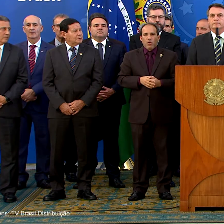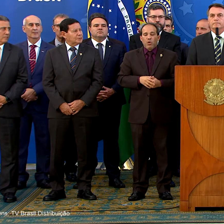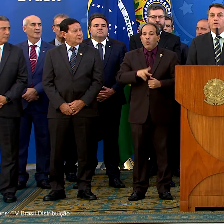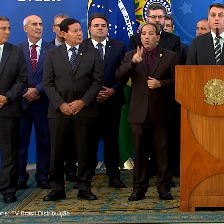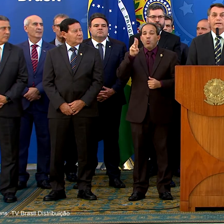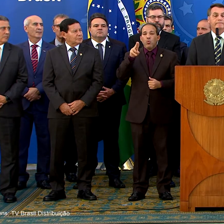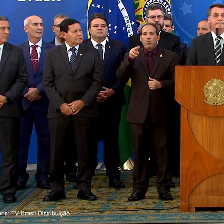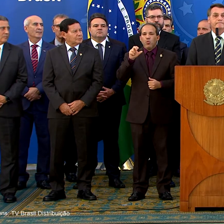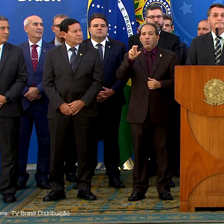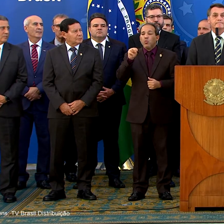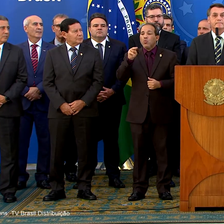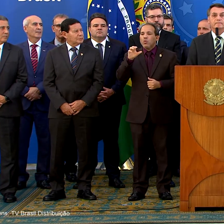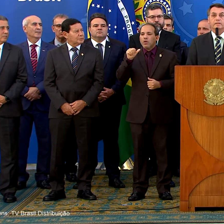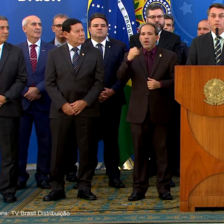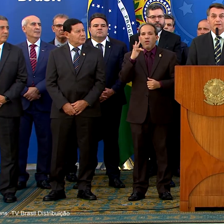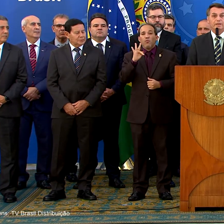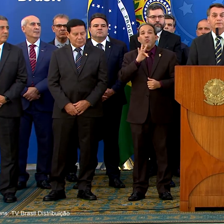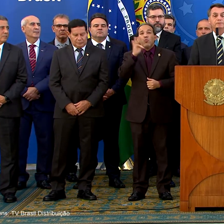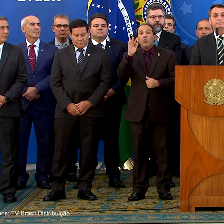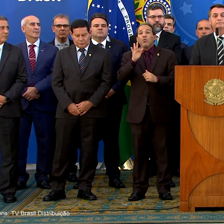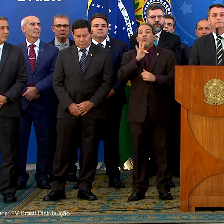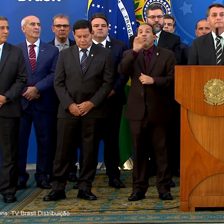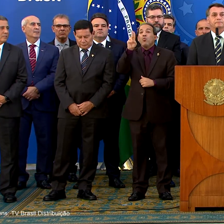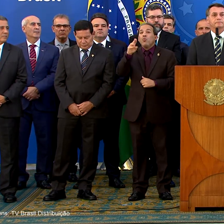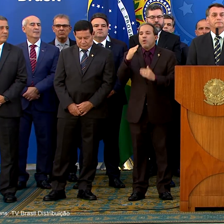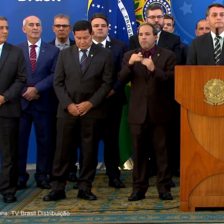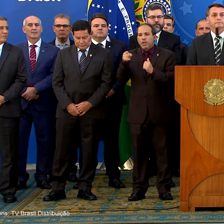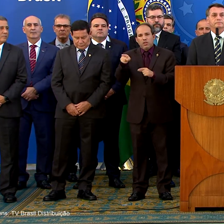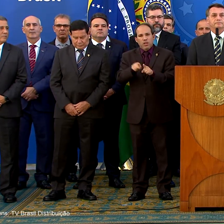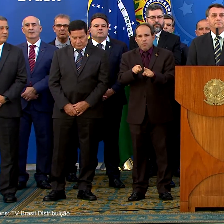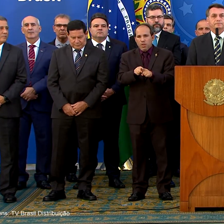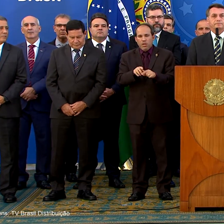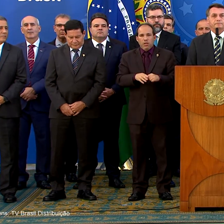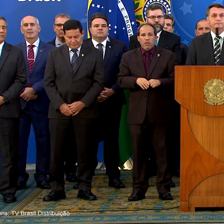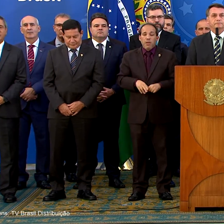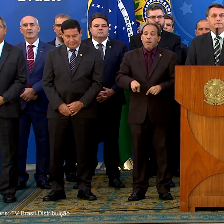e agora eu lamento